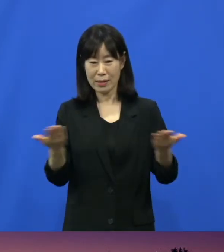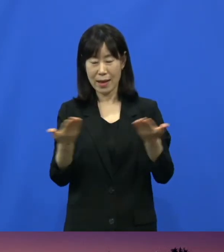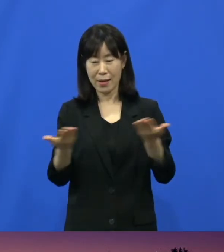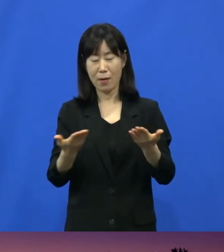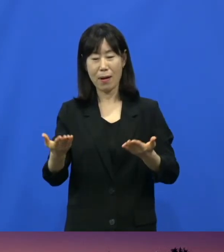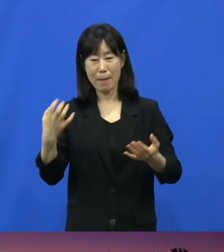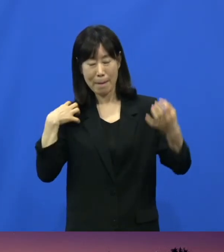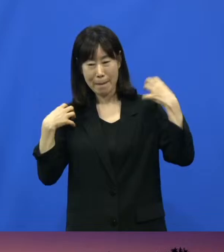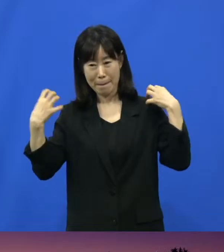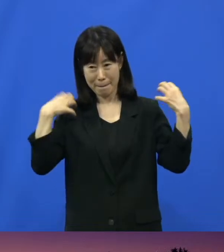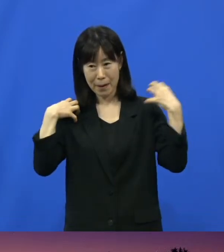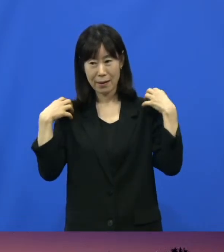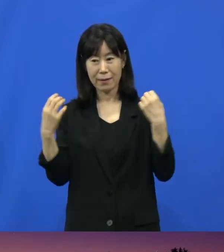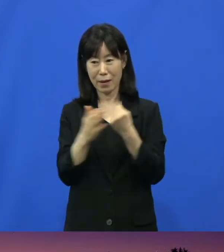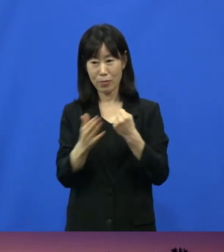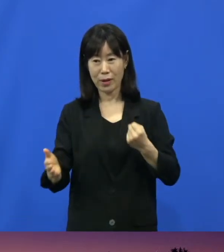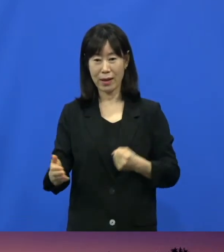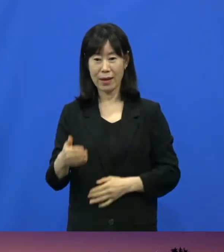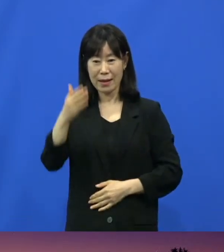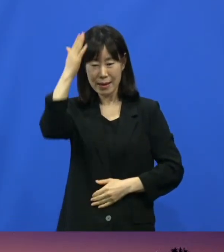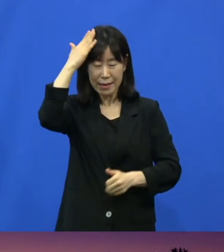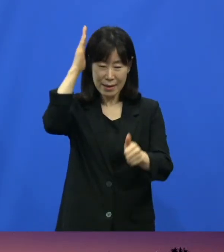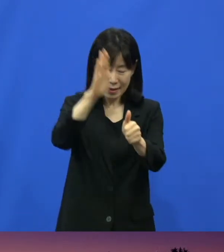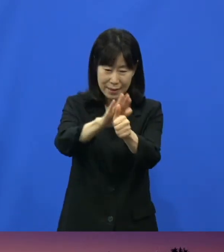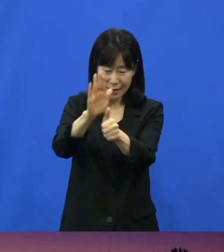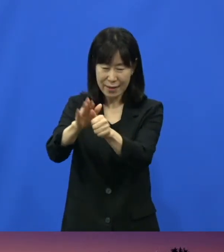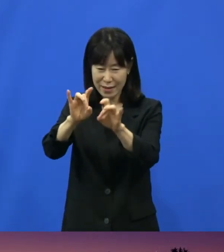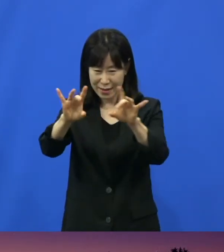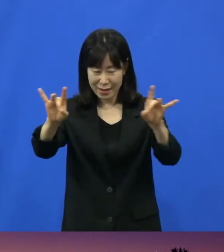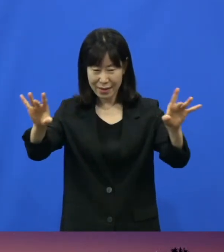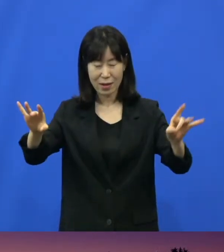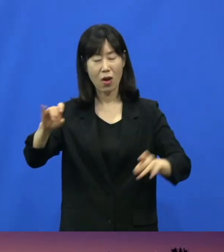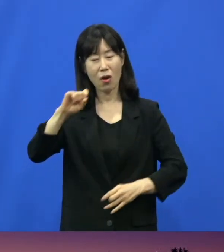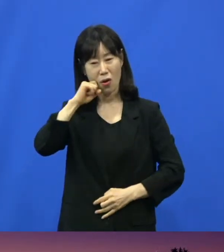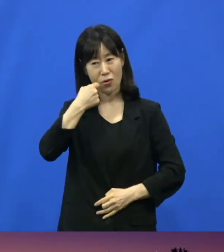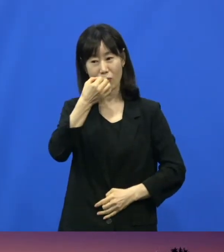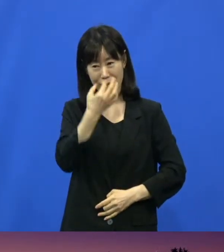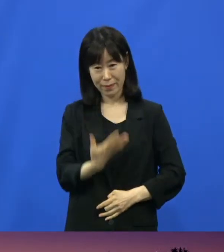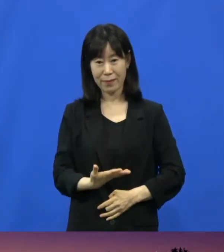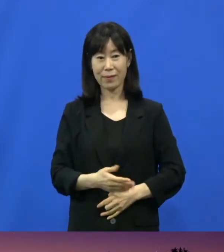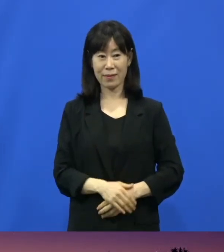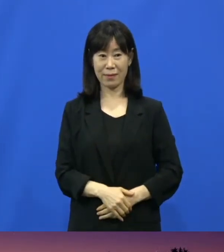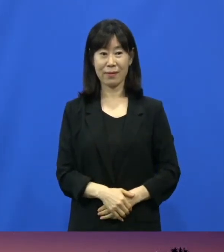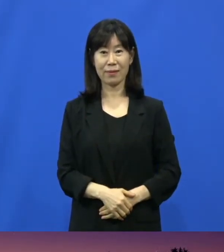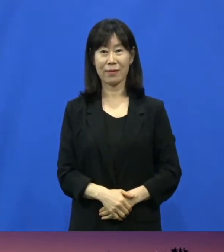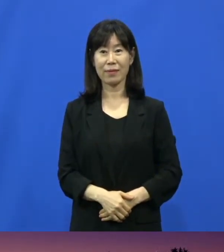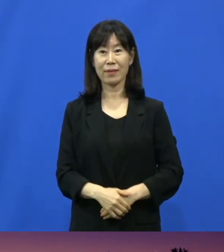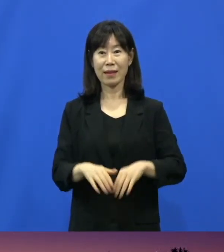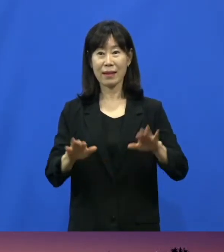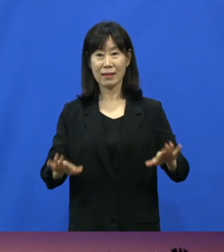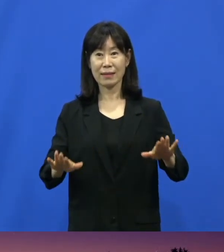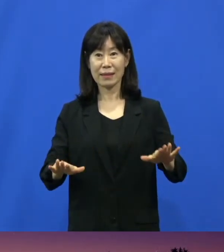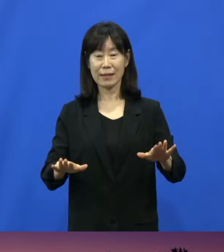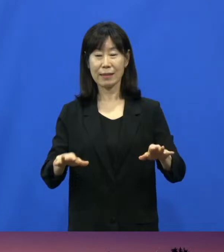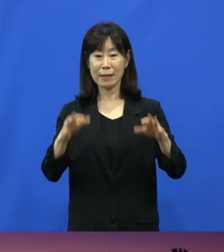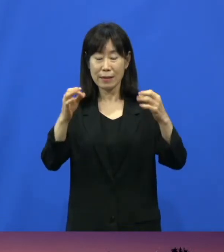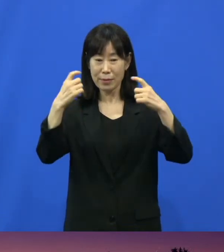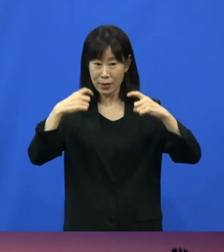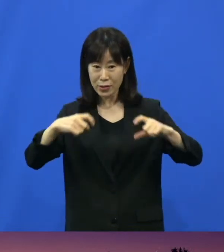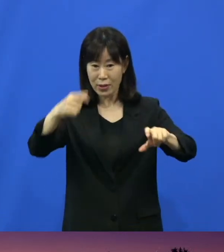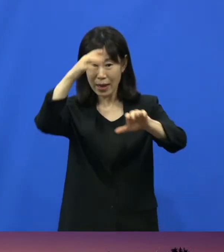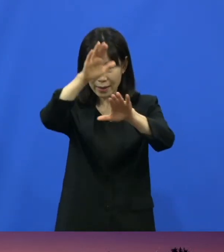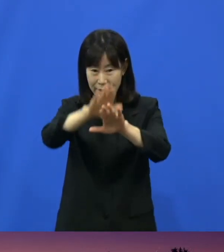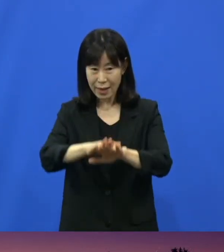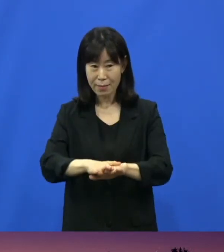제가 말씀 끝나고 난 다음에 여기서 한 30분 이상 여기서 이제 기도하는데 그때가 여러분들 손 들고